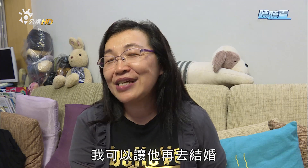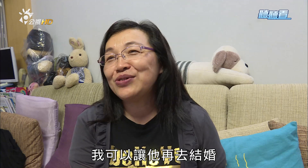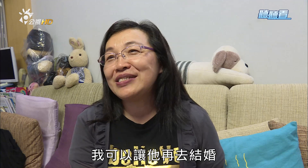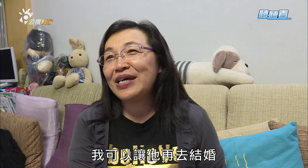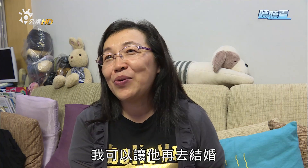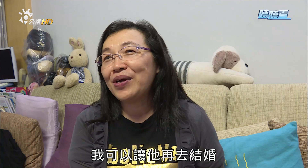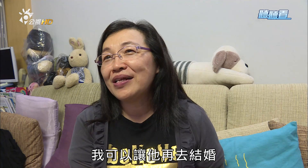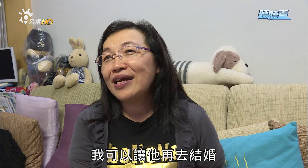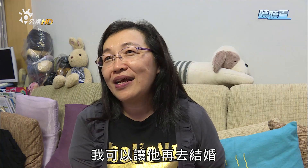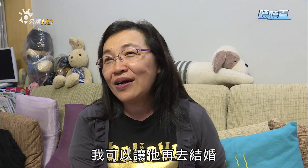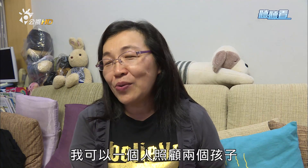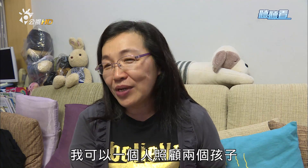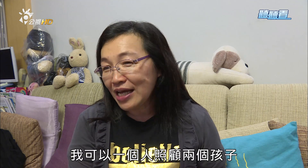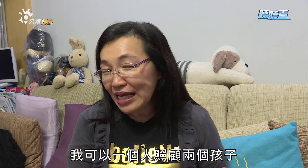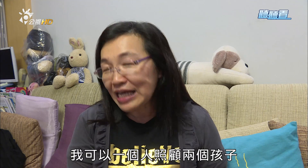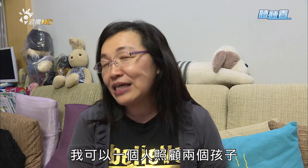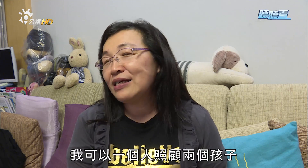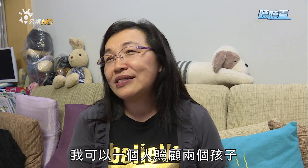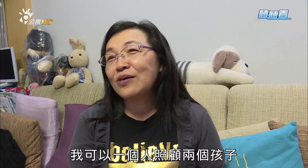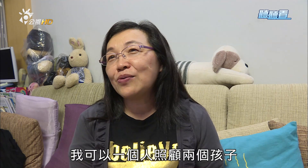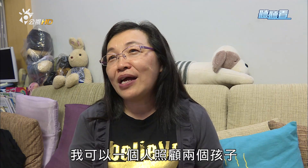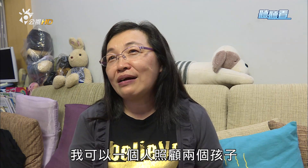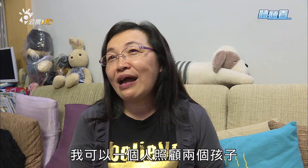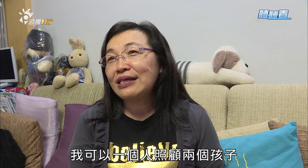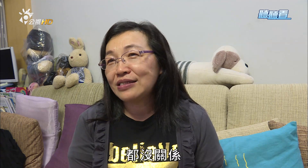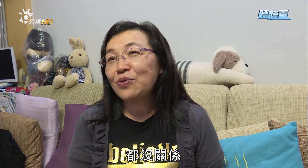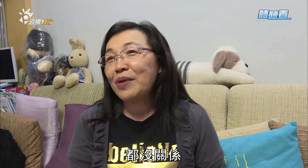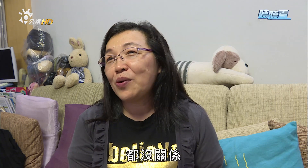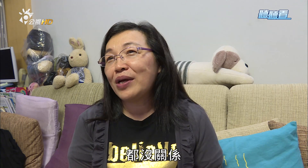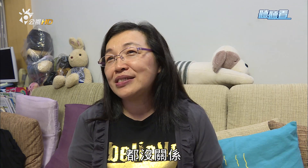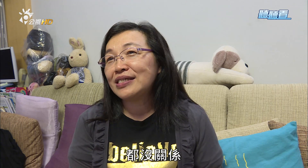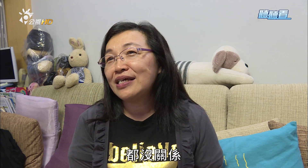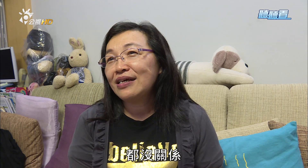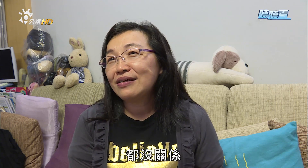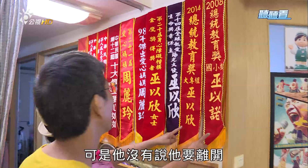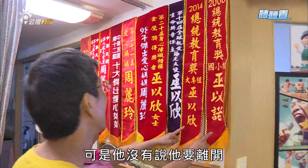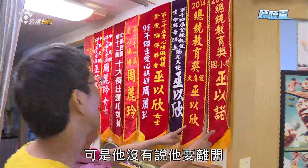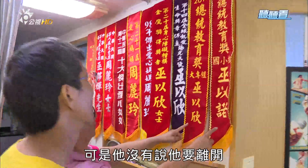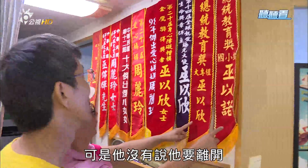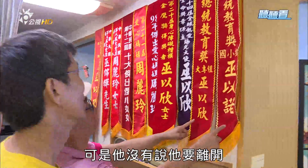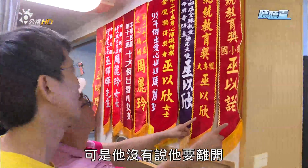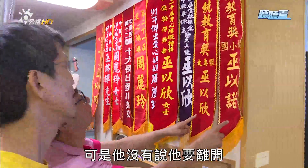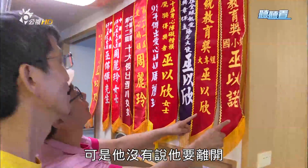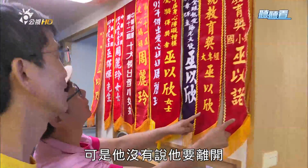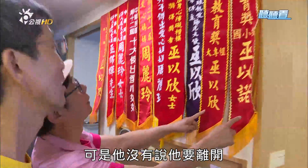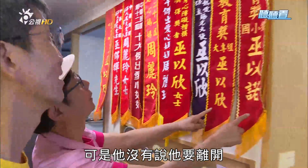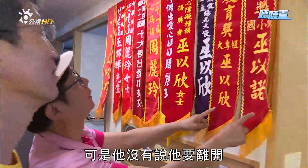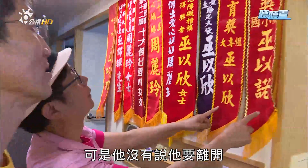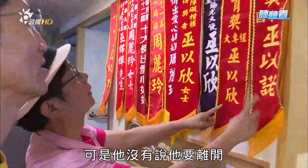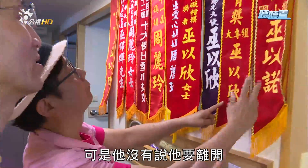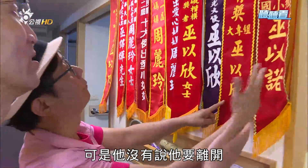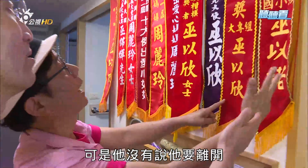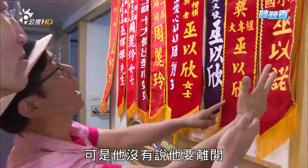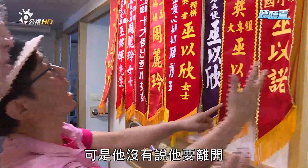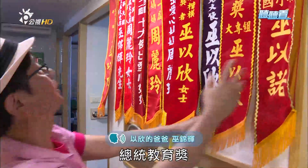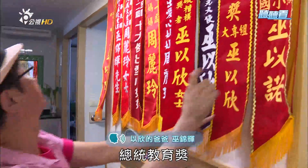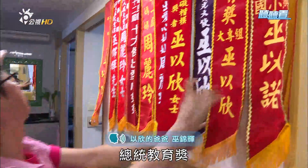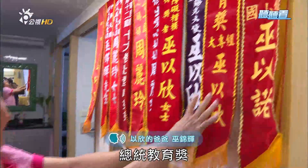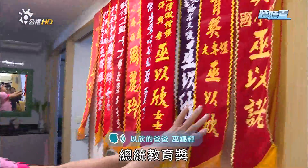再去结婚，我可以一个人照顾两个孩子都没关系。可是他没有说他要离开。 总统教育